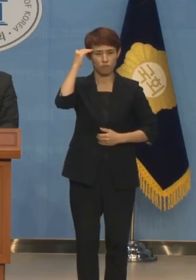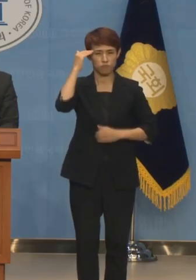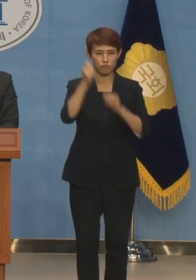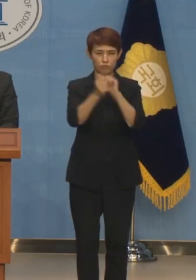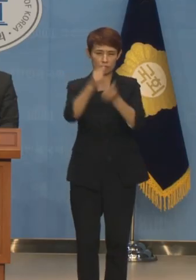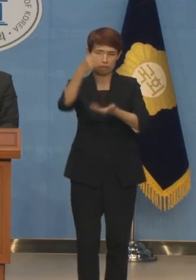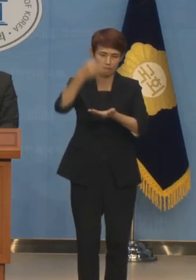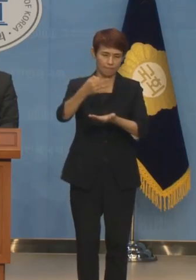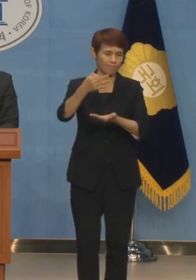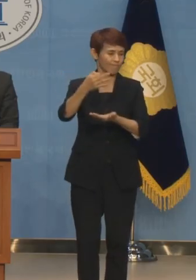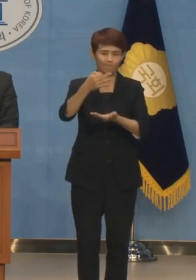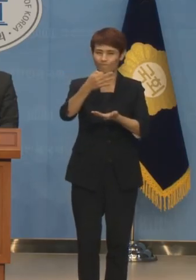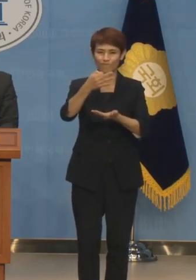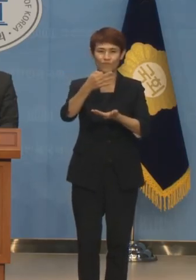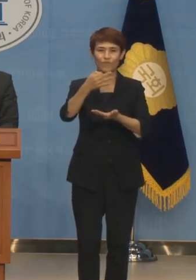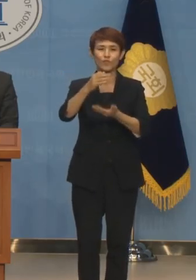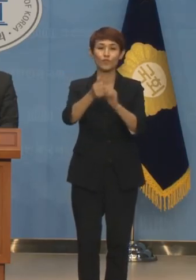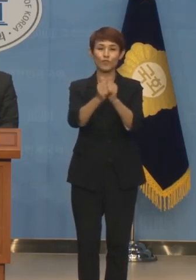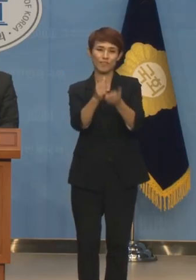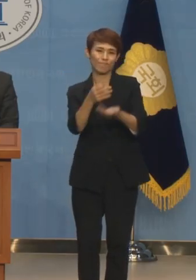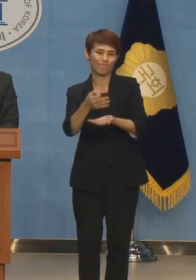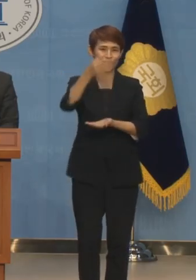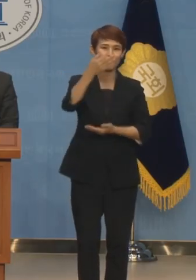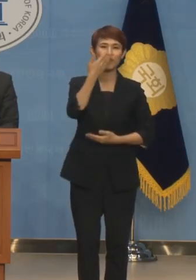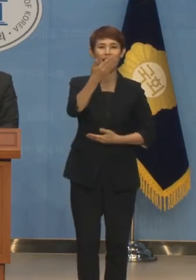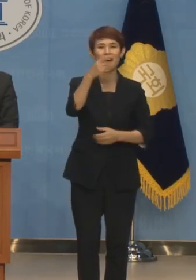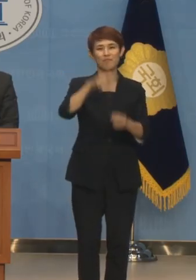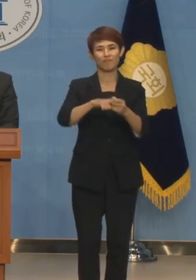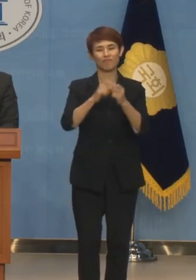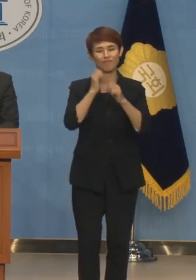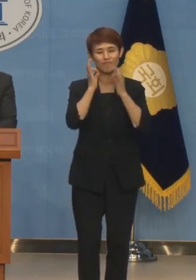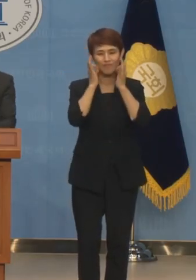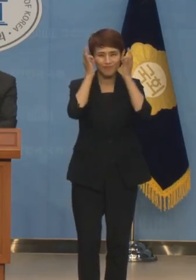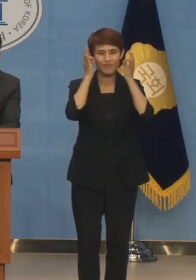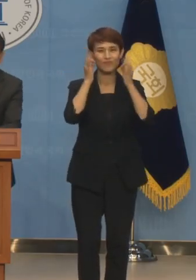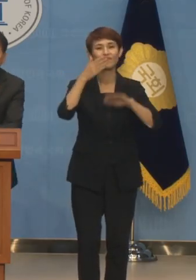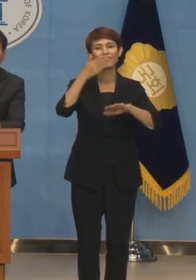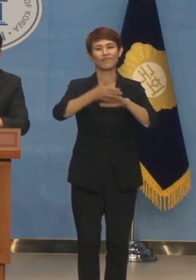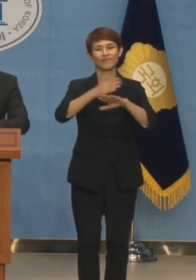디스카운트가 코리아 웰카운트가 될 수 있도록 하겠습니다. 감사합니다.